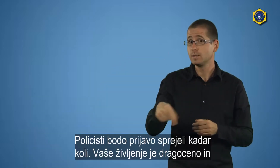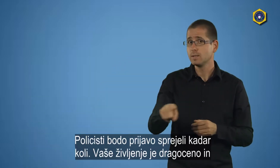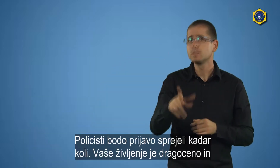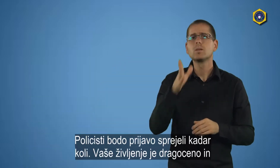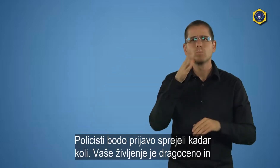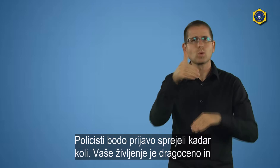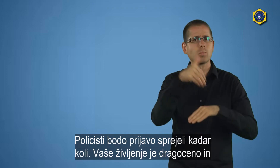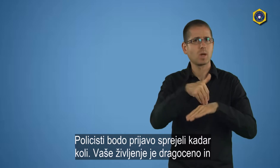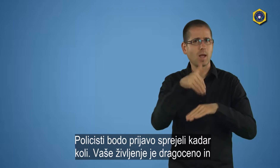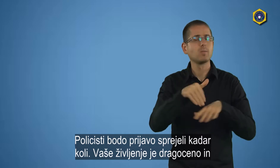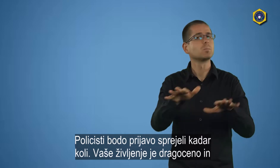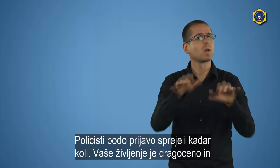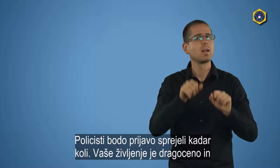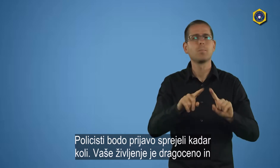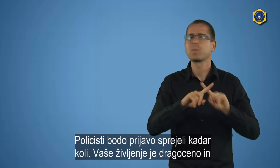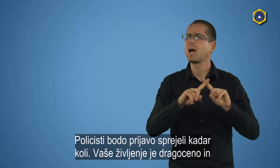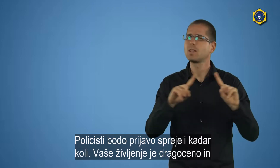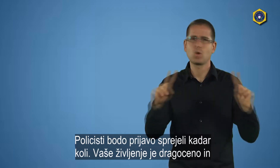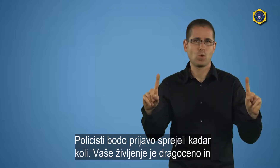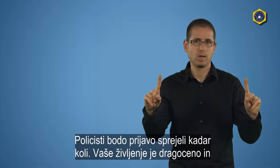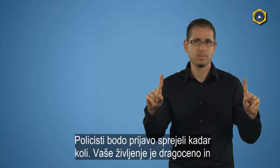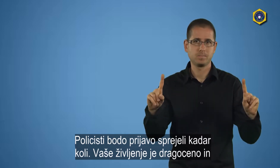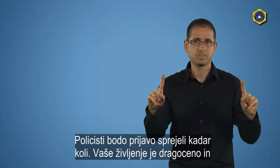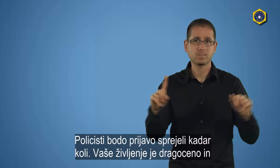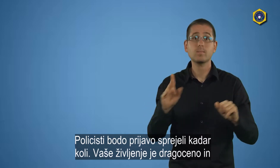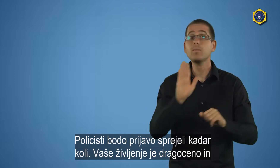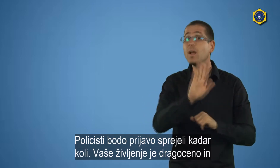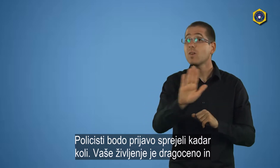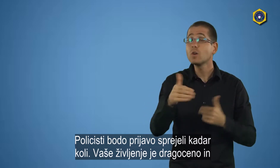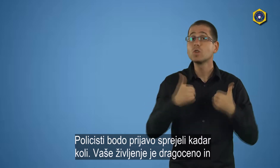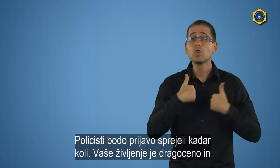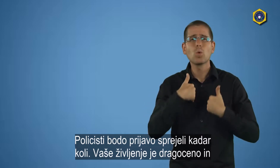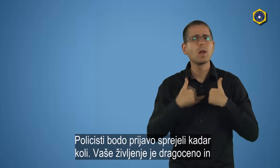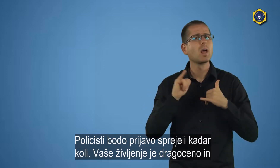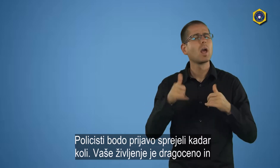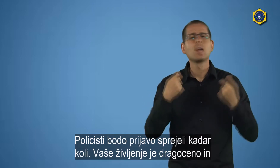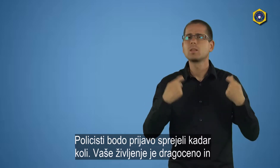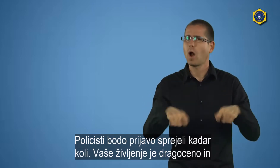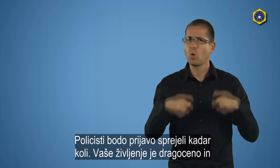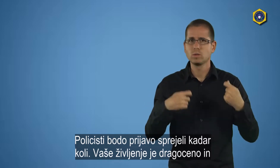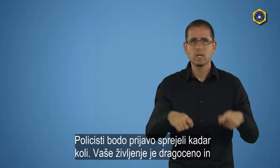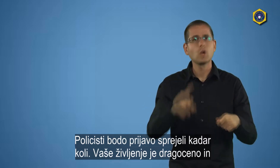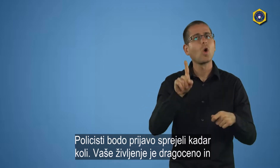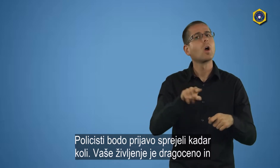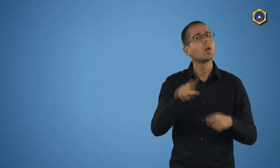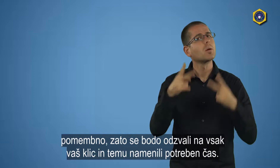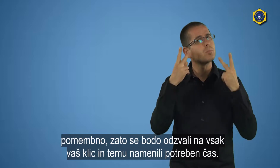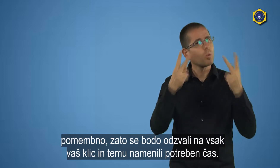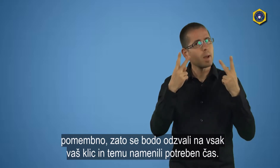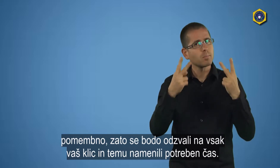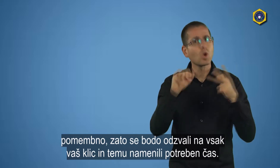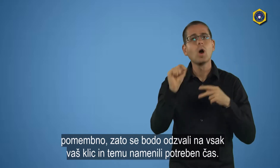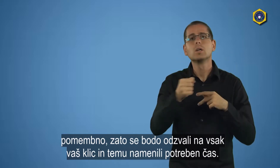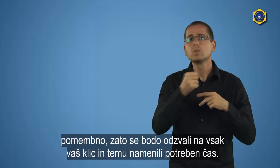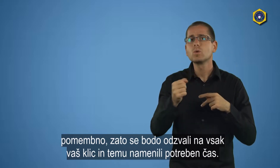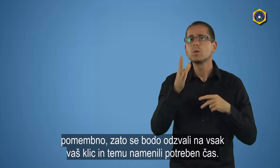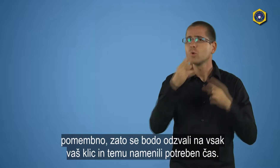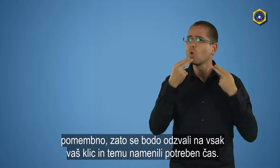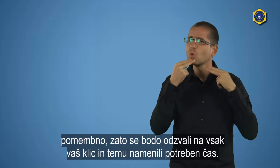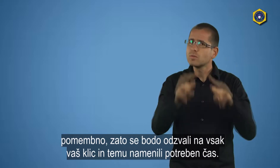Policisti bodo prijavo sprejeli kadarkoli. Vaše življenje je dragoceno in pomembno, zato se bodo odzvali na